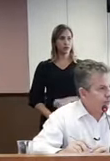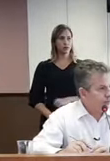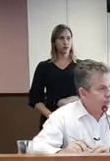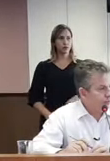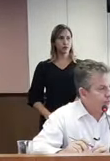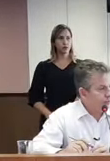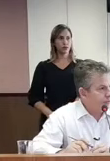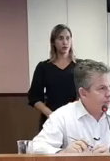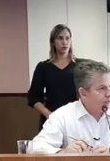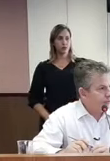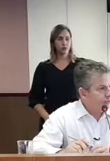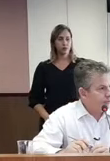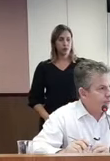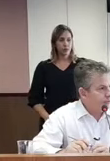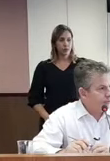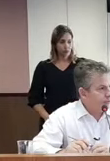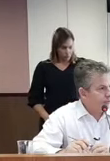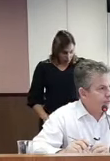Só um minuto.